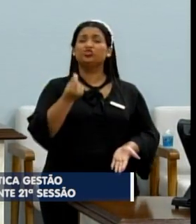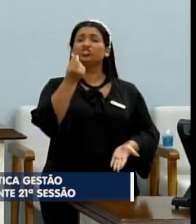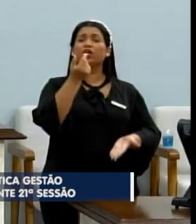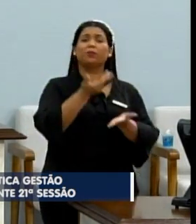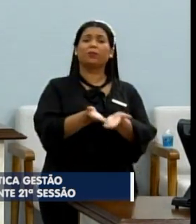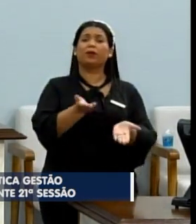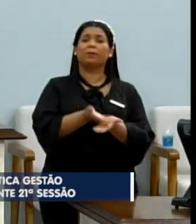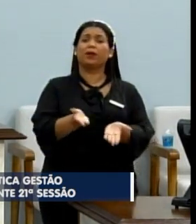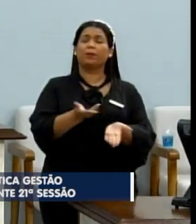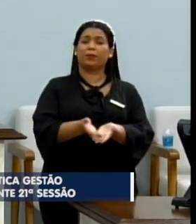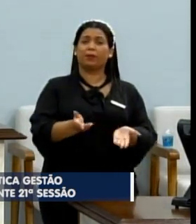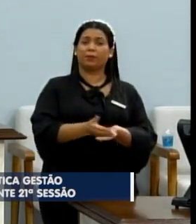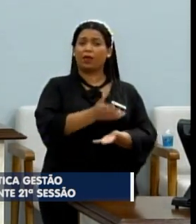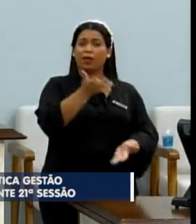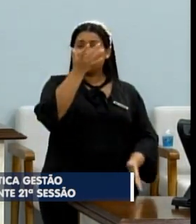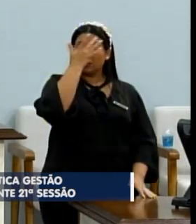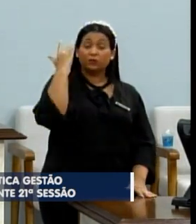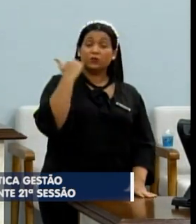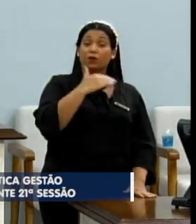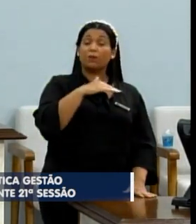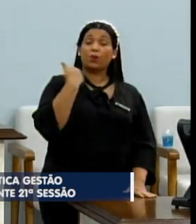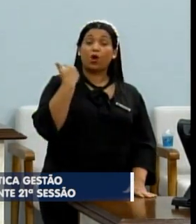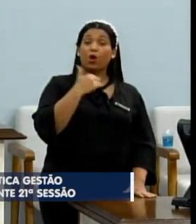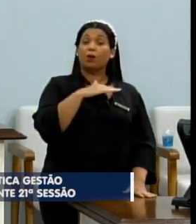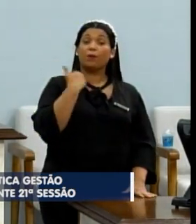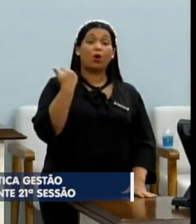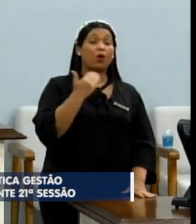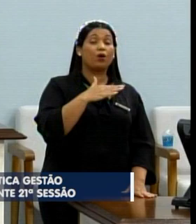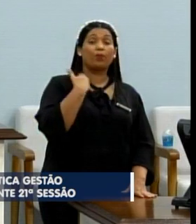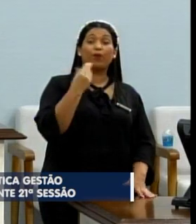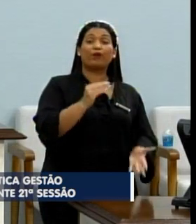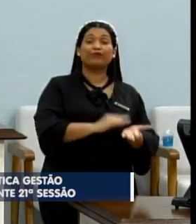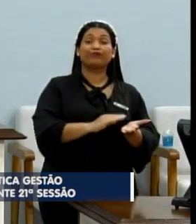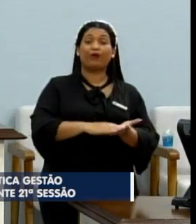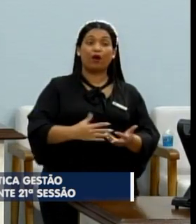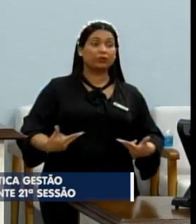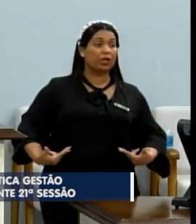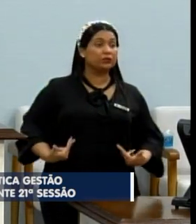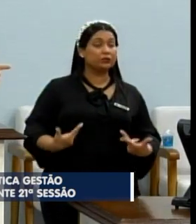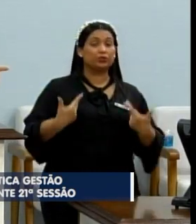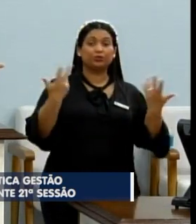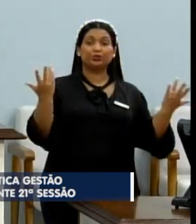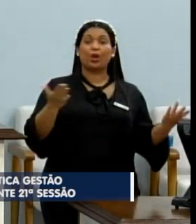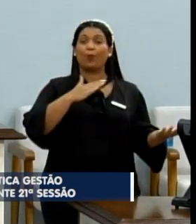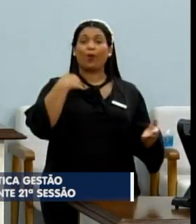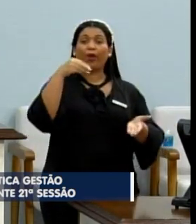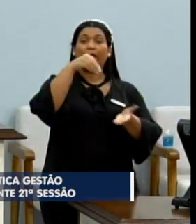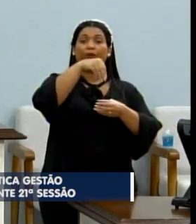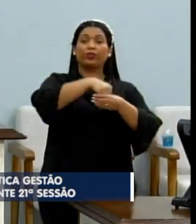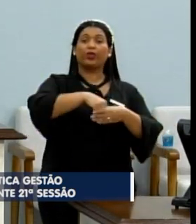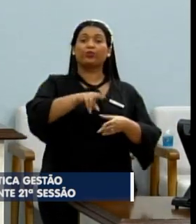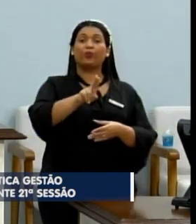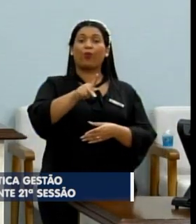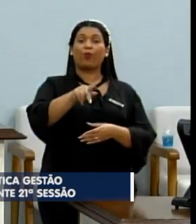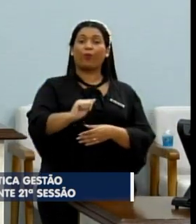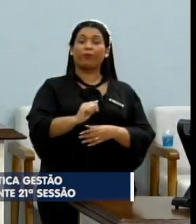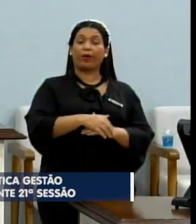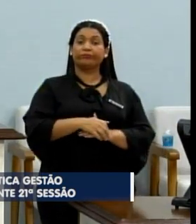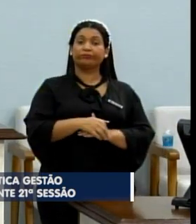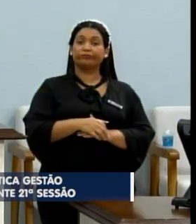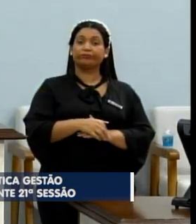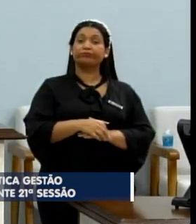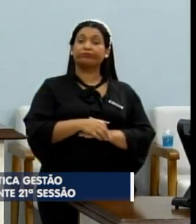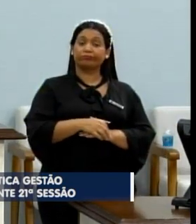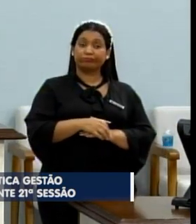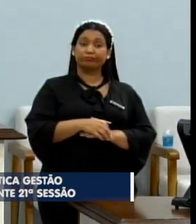recurso as pessoas morrendo por falta de cirurgia morrendo em leitos dentro de upas e